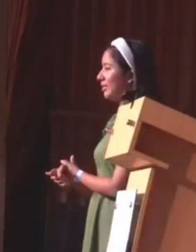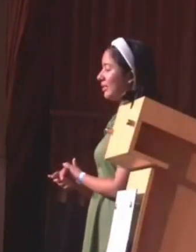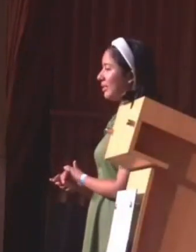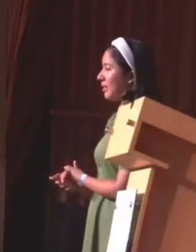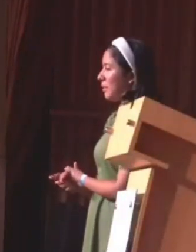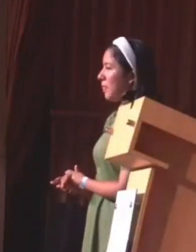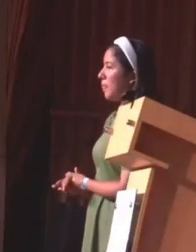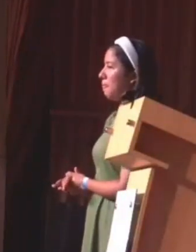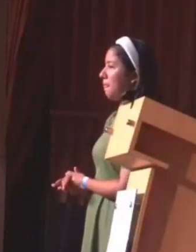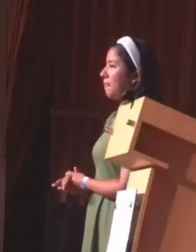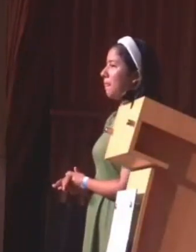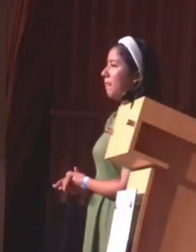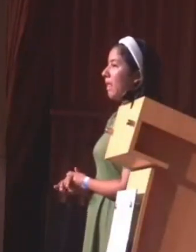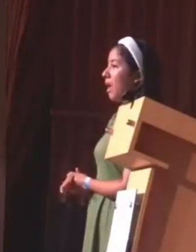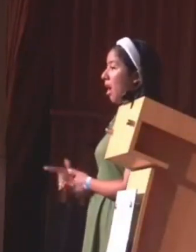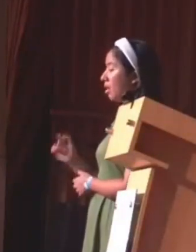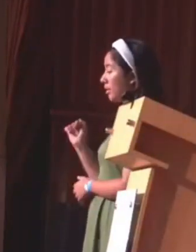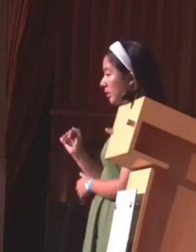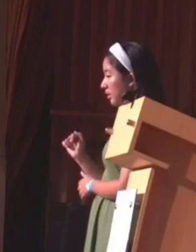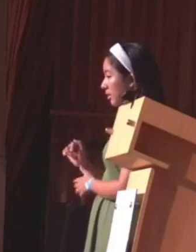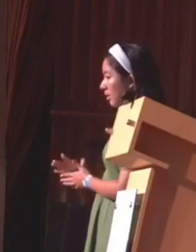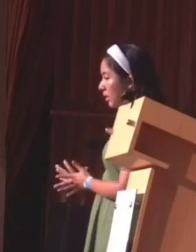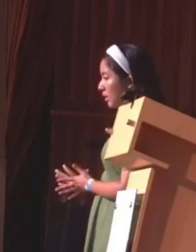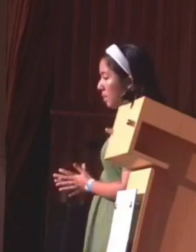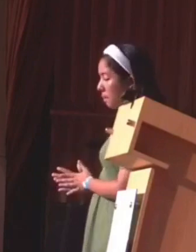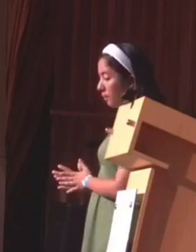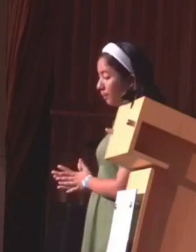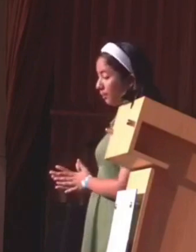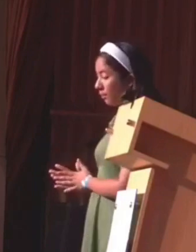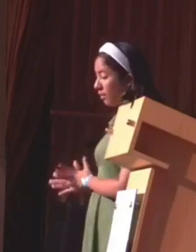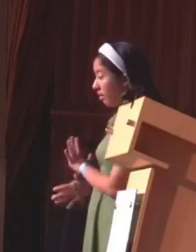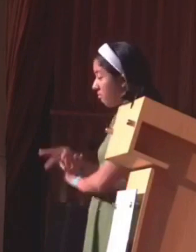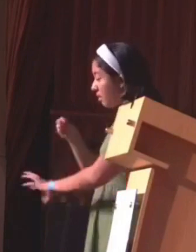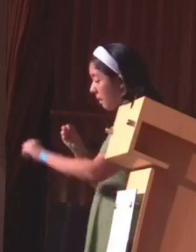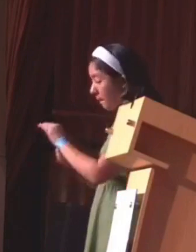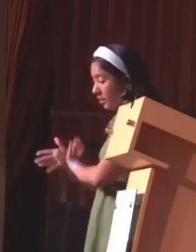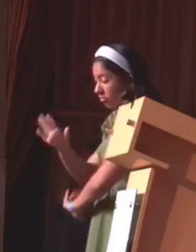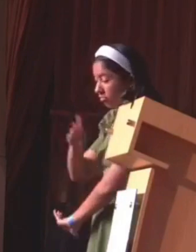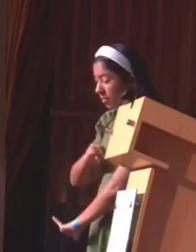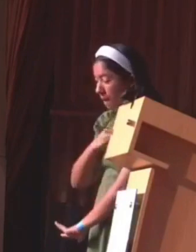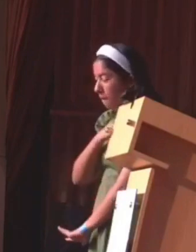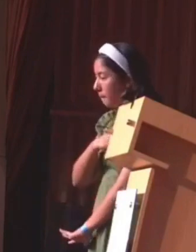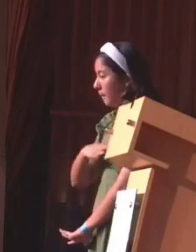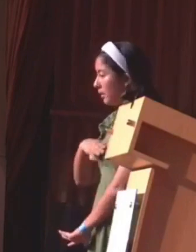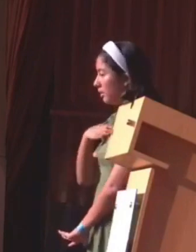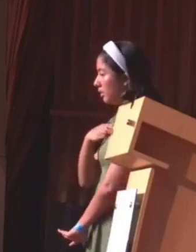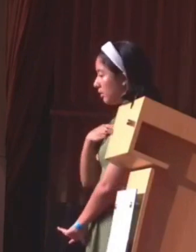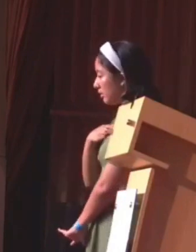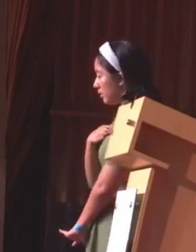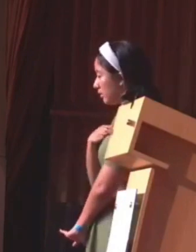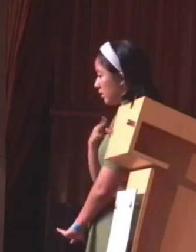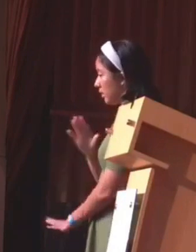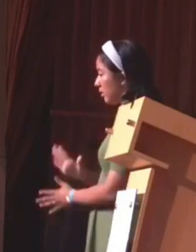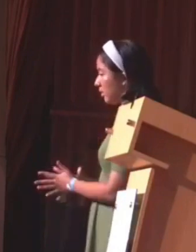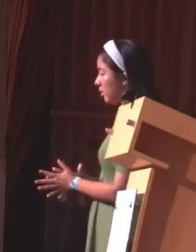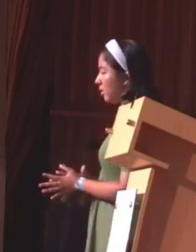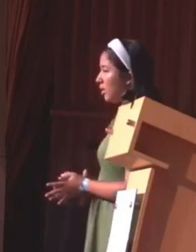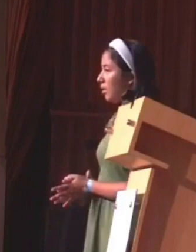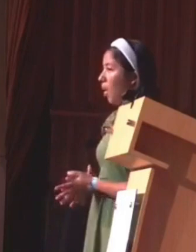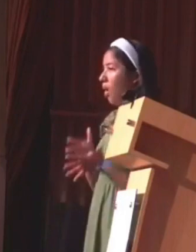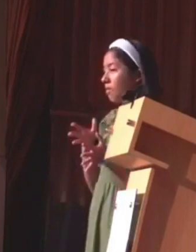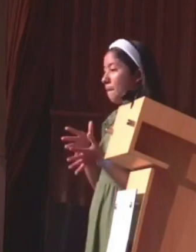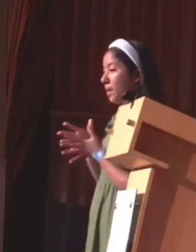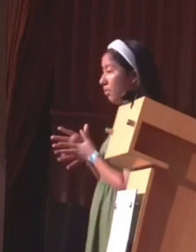Me dice, Carlos, hay un seminario de misioneros. Seminario de misioneros en el Hotel Royal. Pero mira, tú no vas a